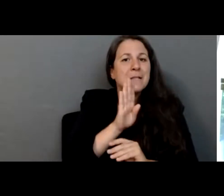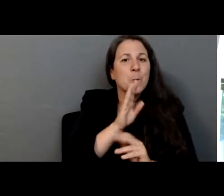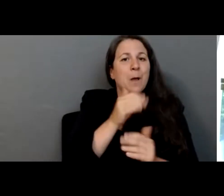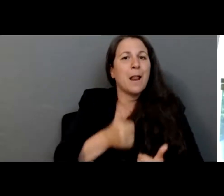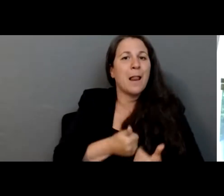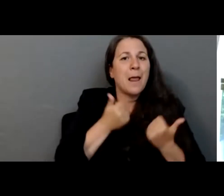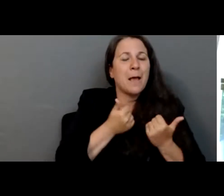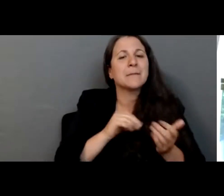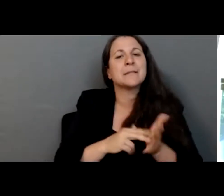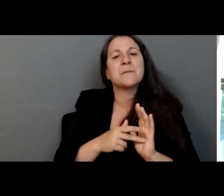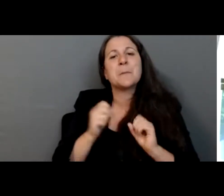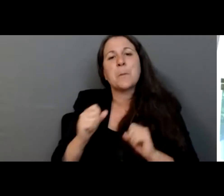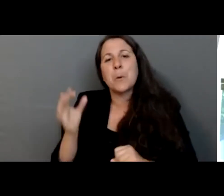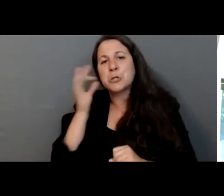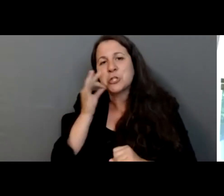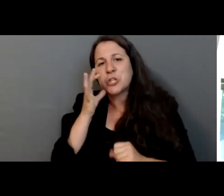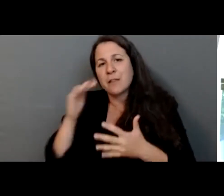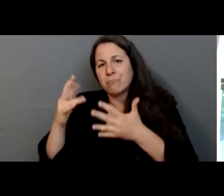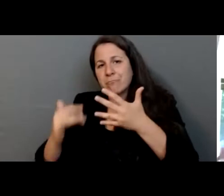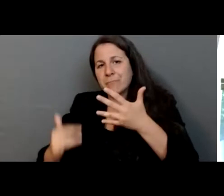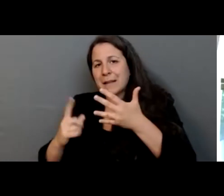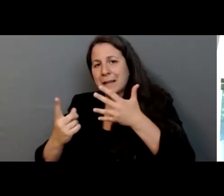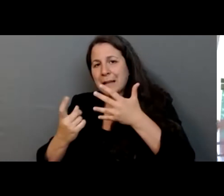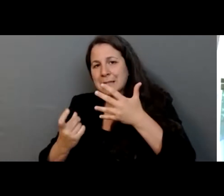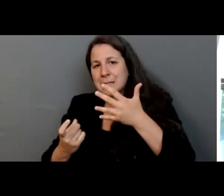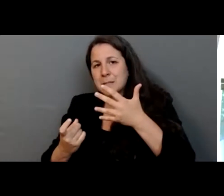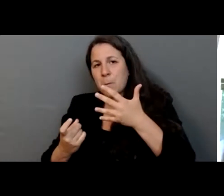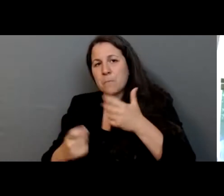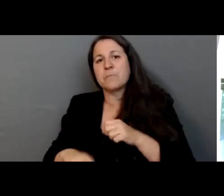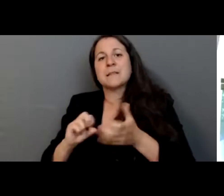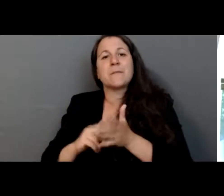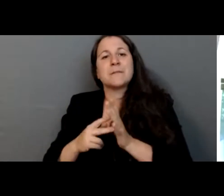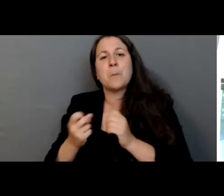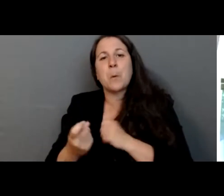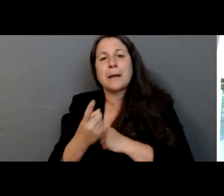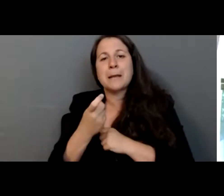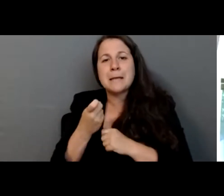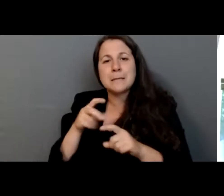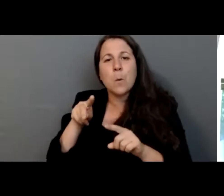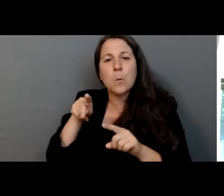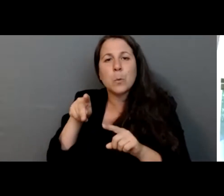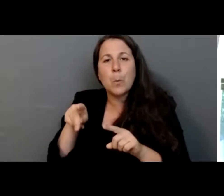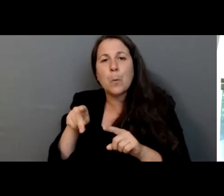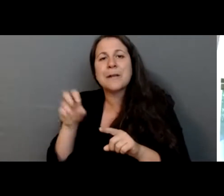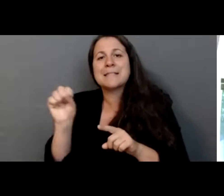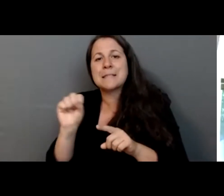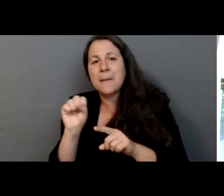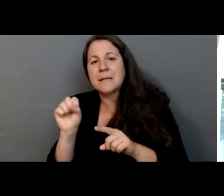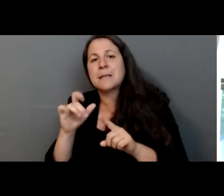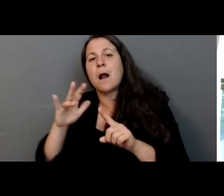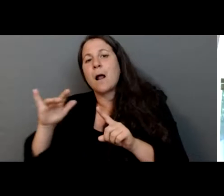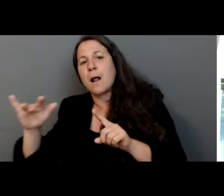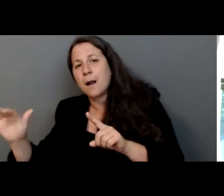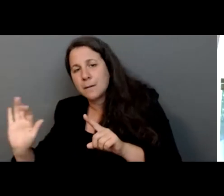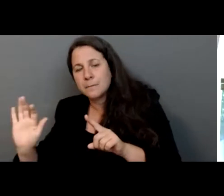aux personnes panélistes. Donc, à indiquer « question », « deux points », par exemple, « ma question est à Sébastien », blablabla, bla, bla,